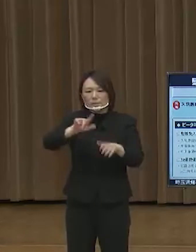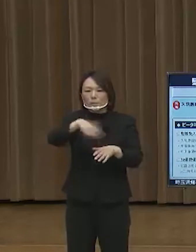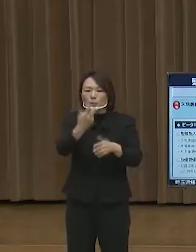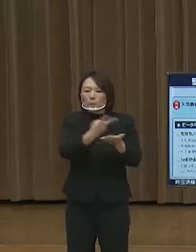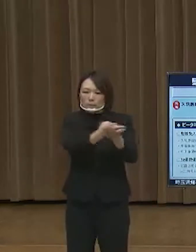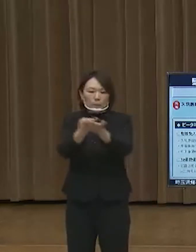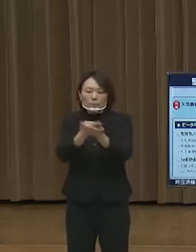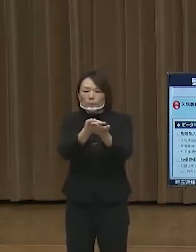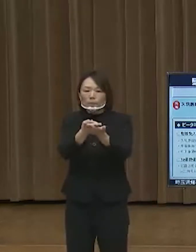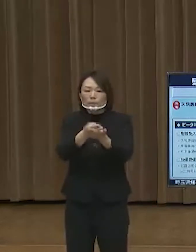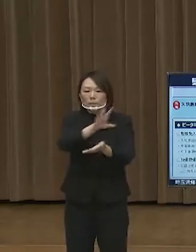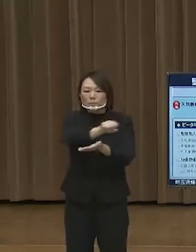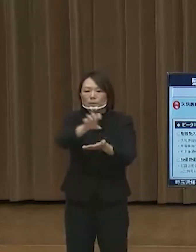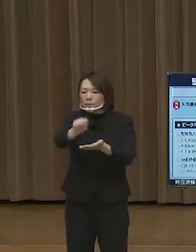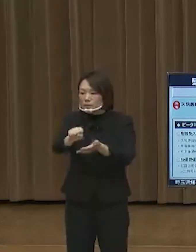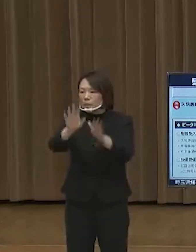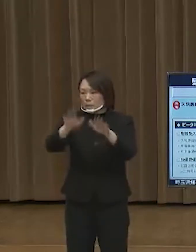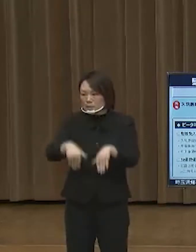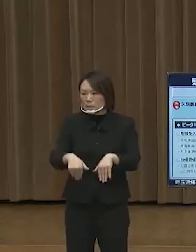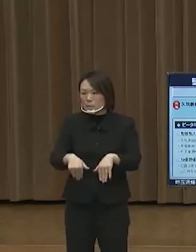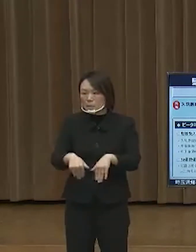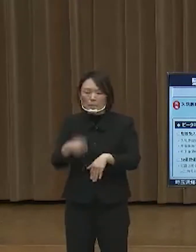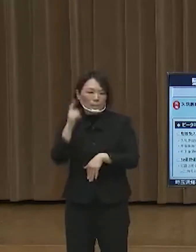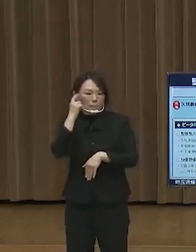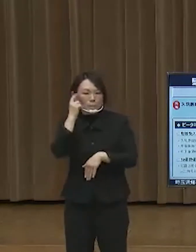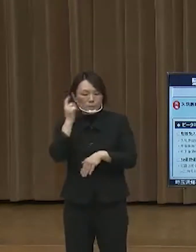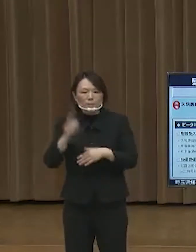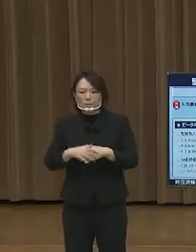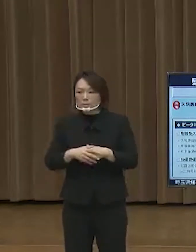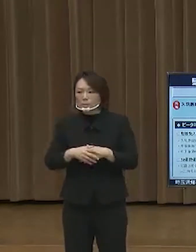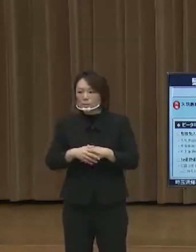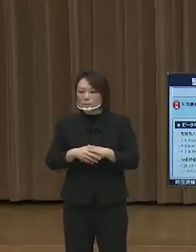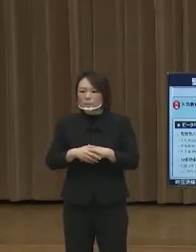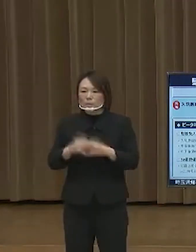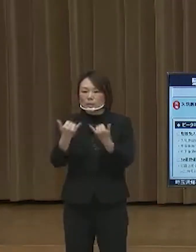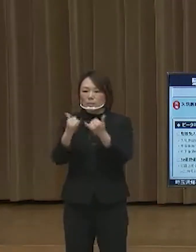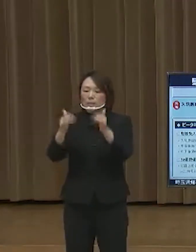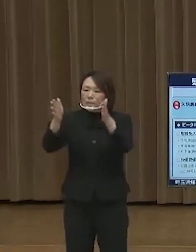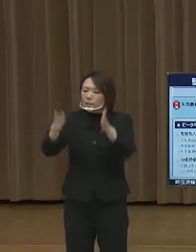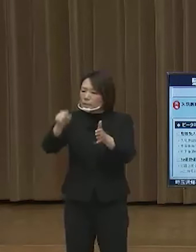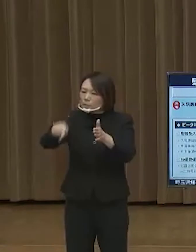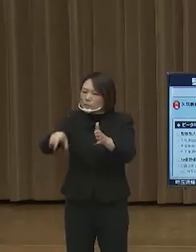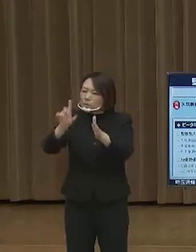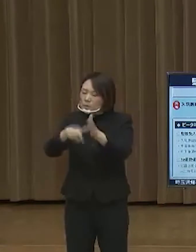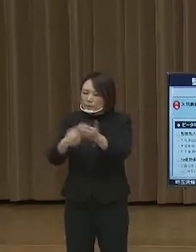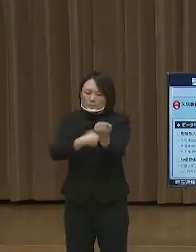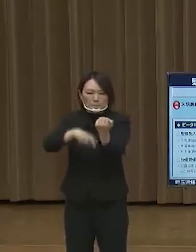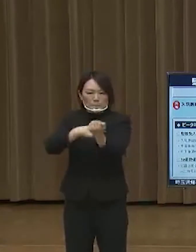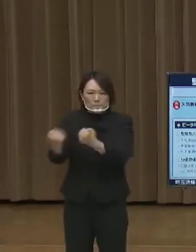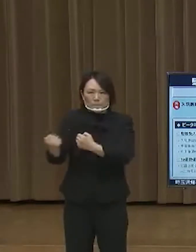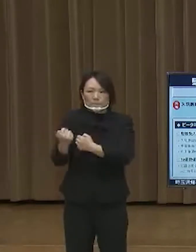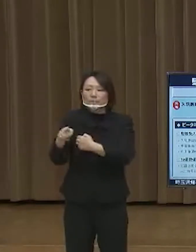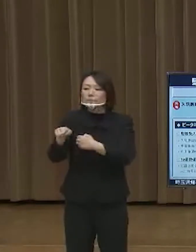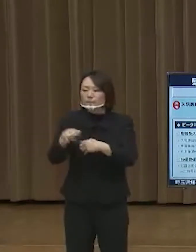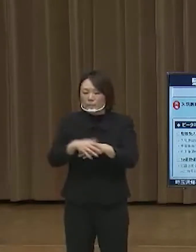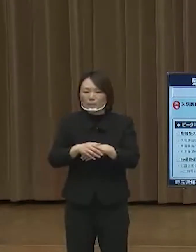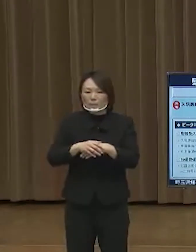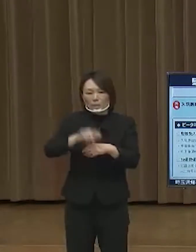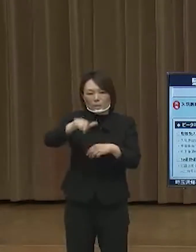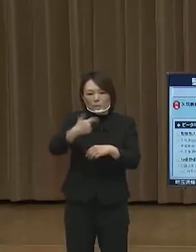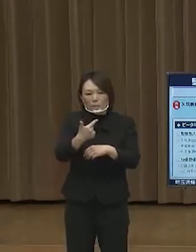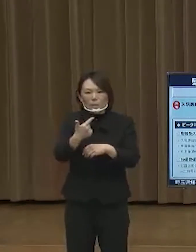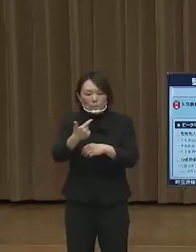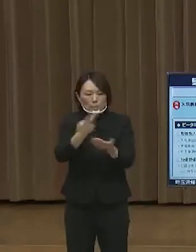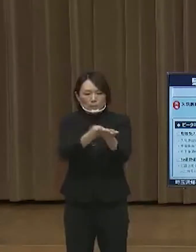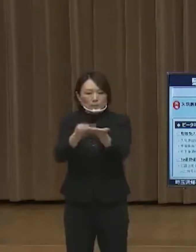病院が400床、民間がとても頼りになって、民間の善意に頼って600床をなんとか確保できたのかな